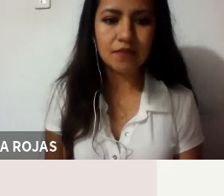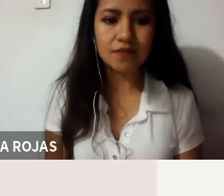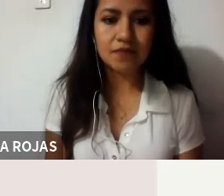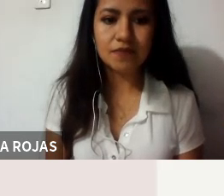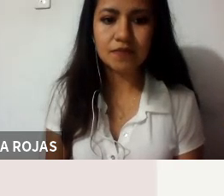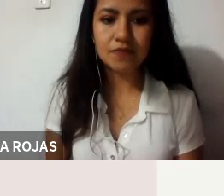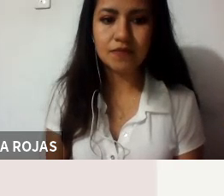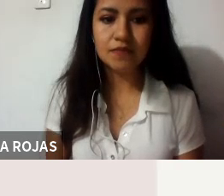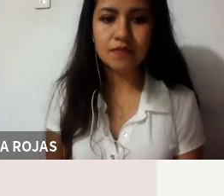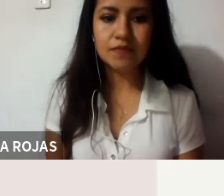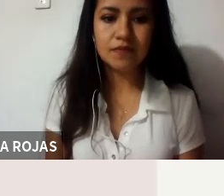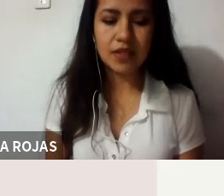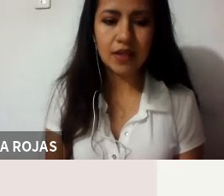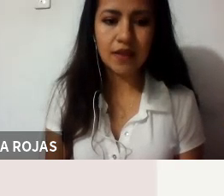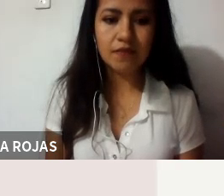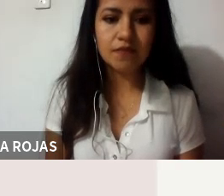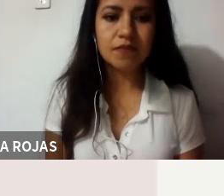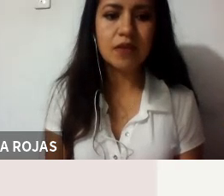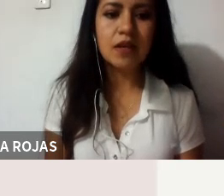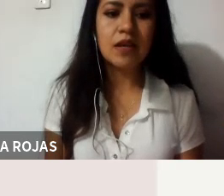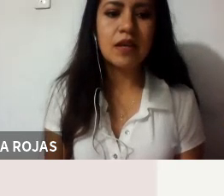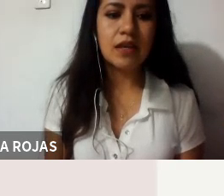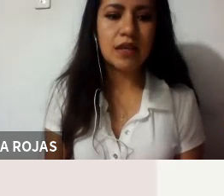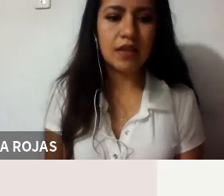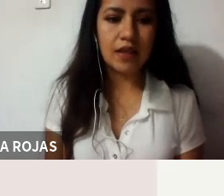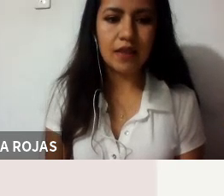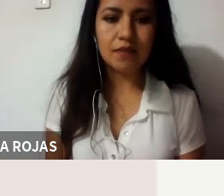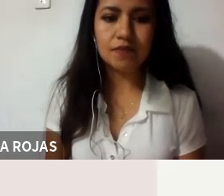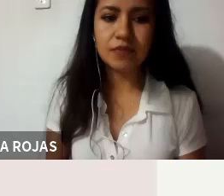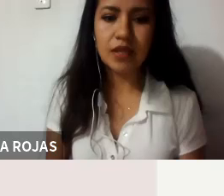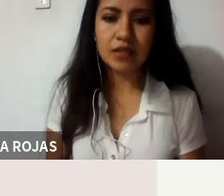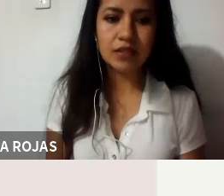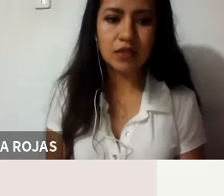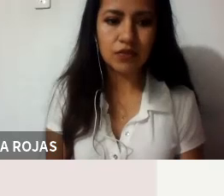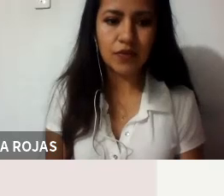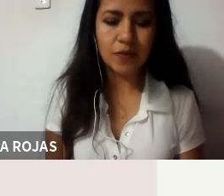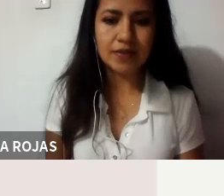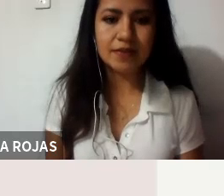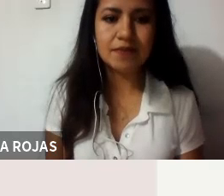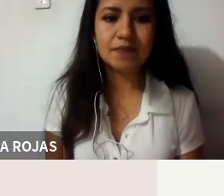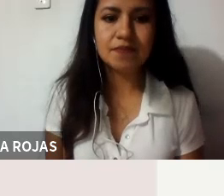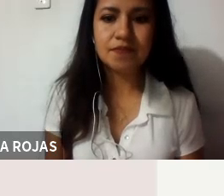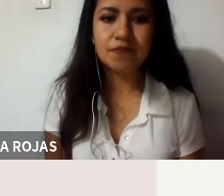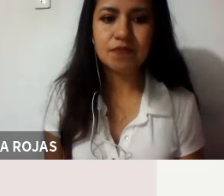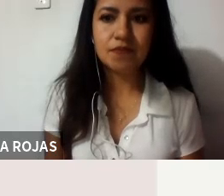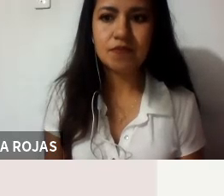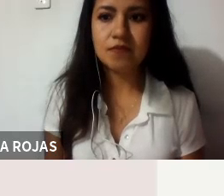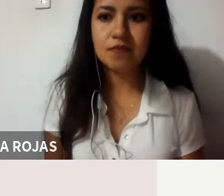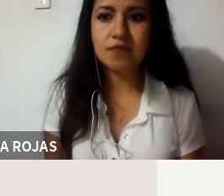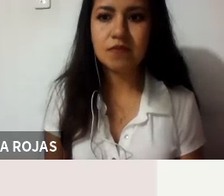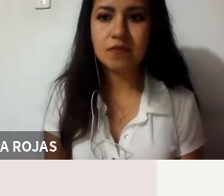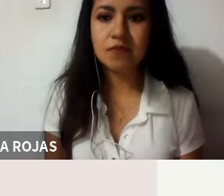nada. De nada. Y de nada. Existen dos formas.